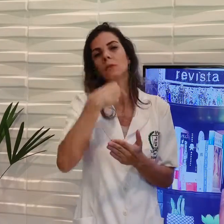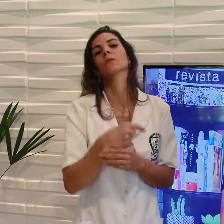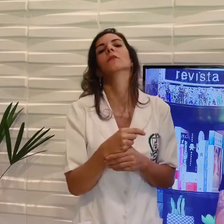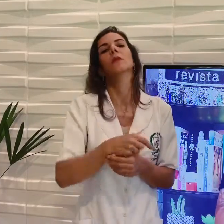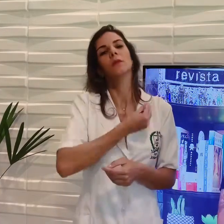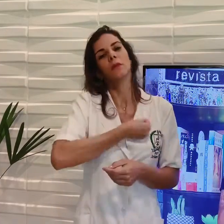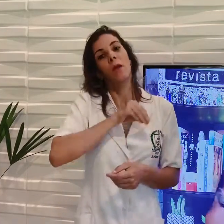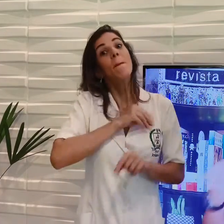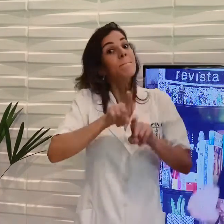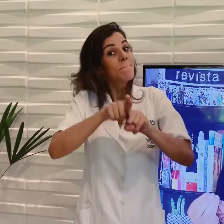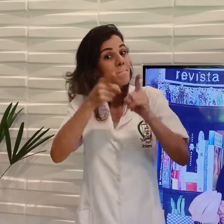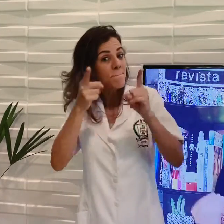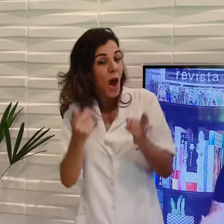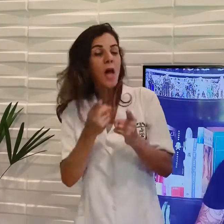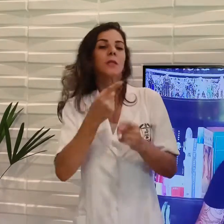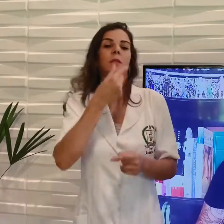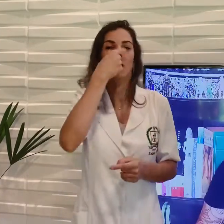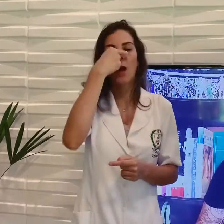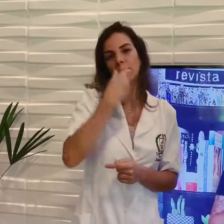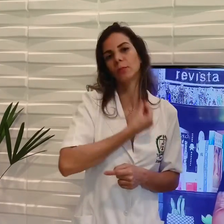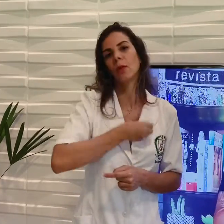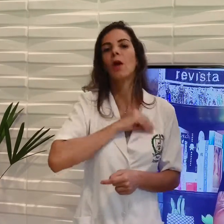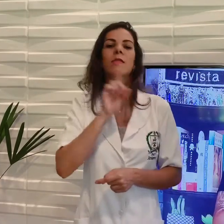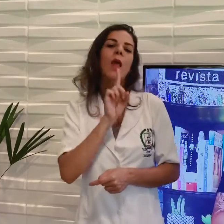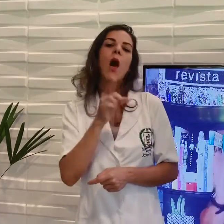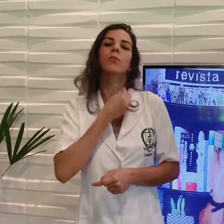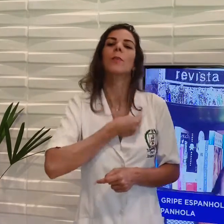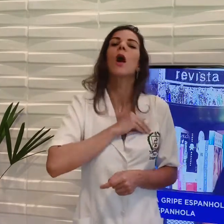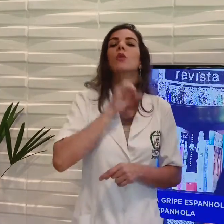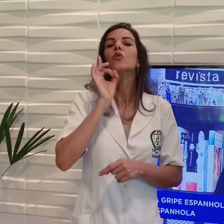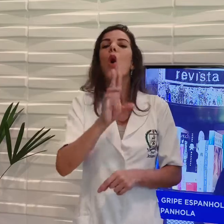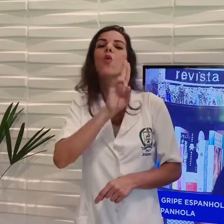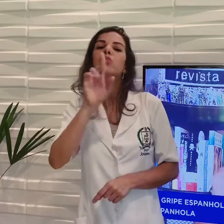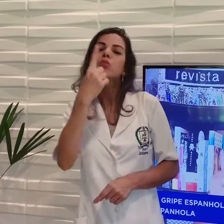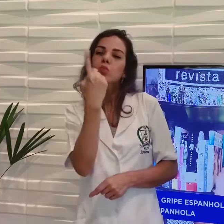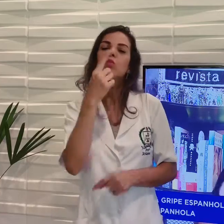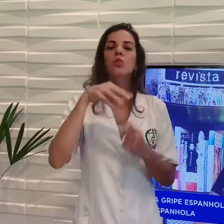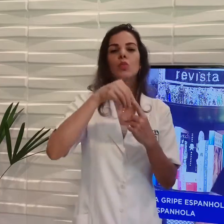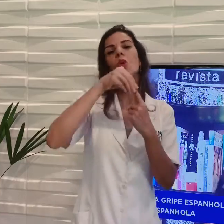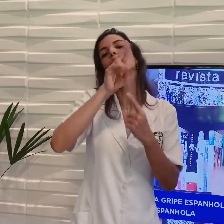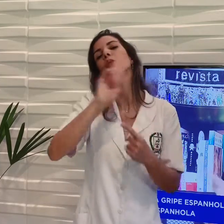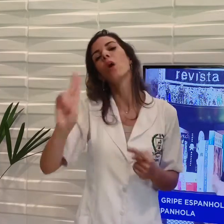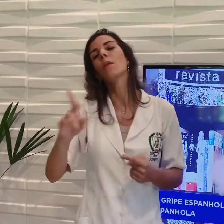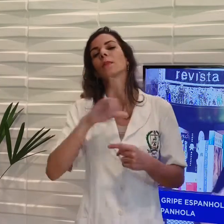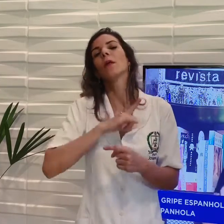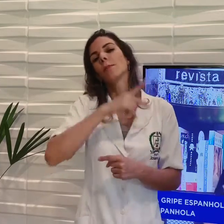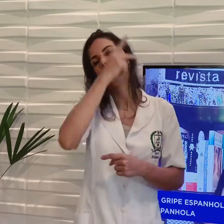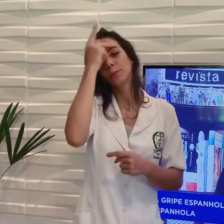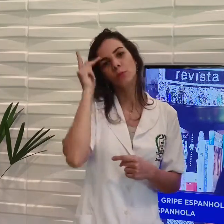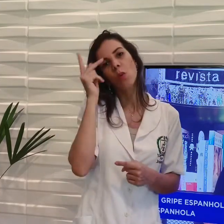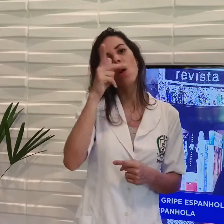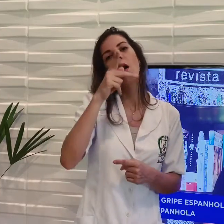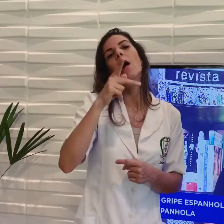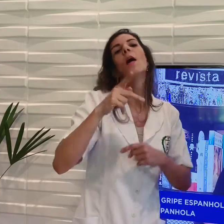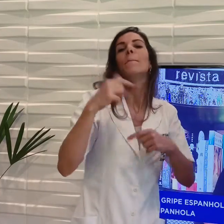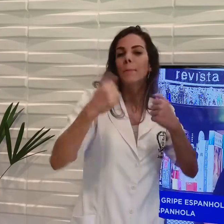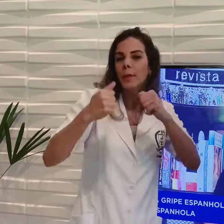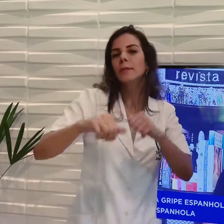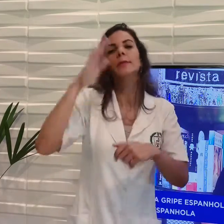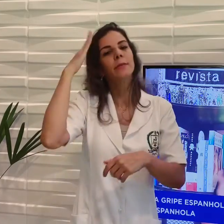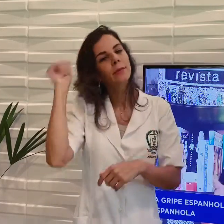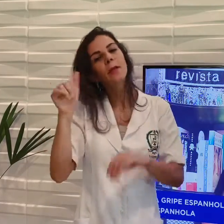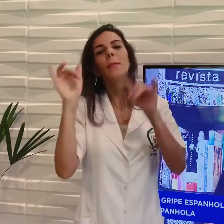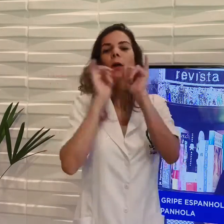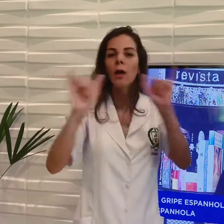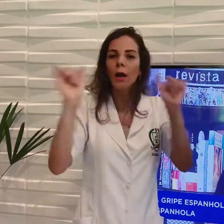desta gripe. Mas a gripe espanhola não é espanhola, é apenas um nome para deixar muito claro, e tem inclusive parlamentares que precisavam saber dessa